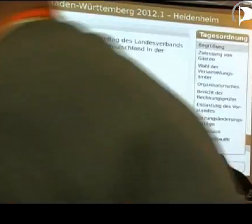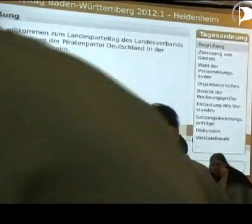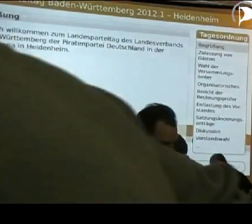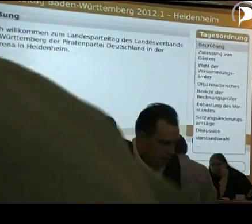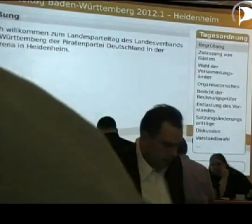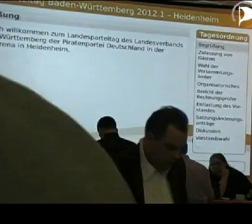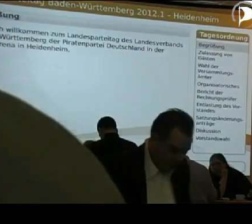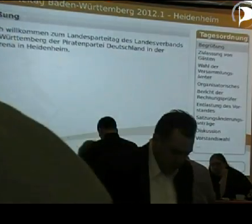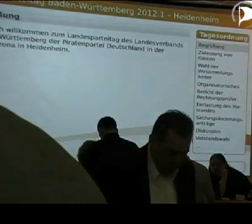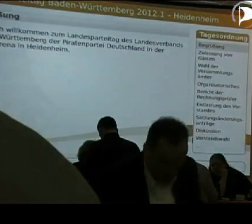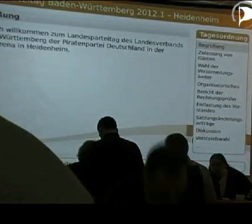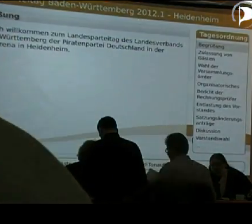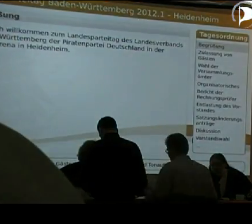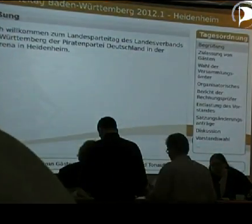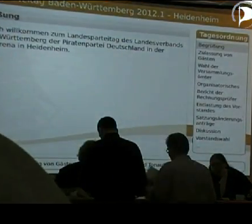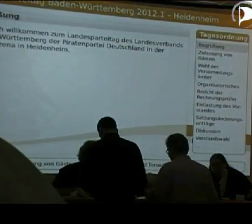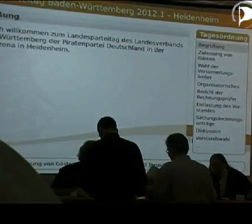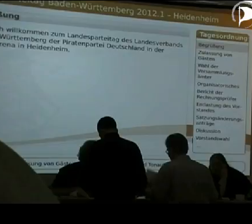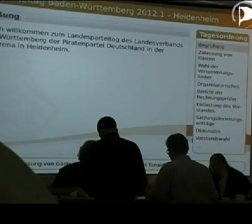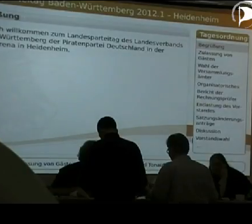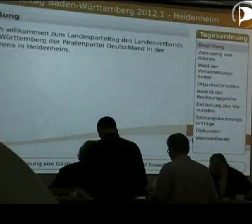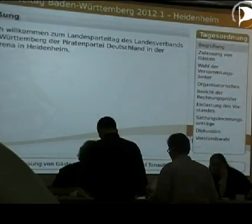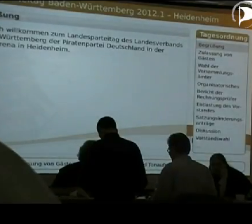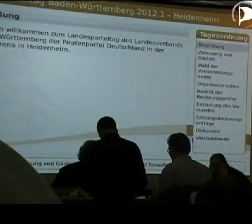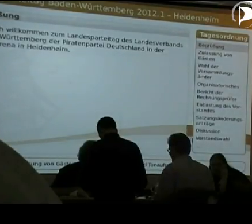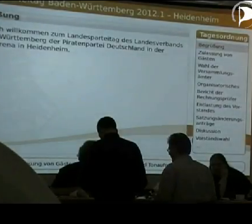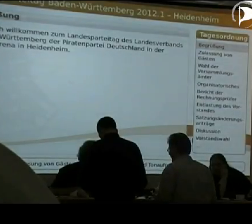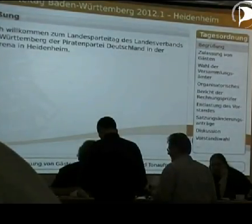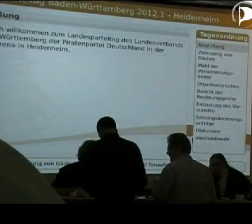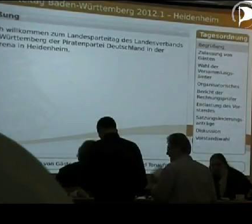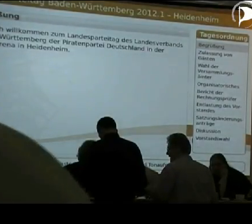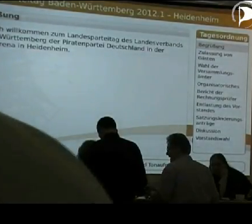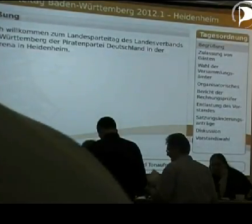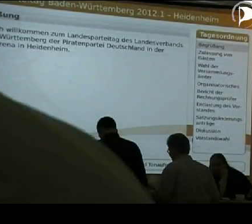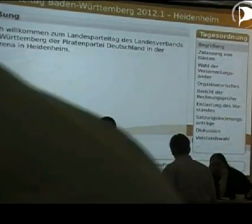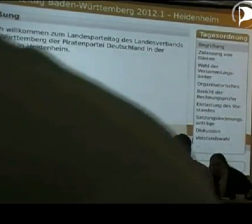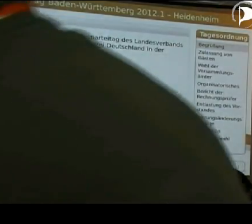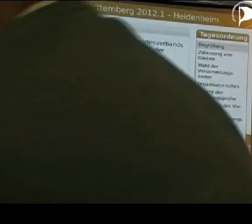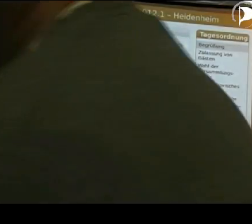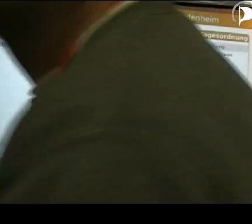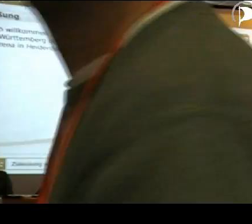so sagt er bescheiden deshalb betonen dass man mal